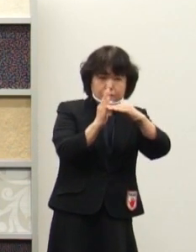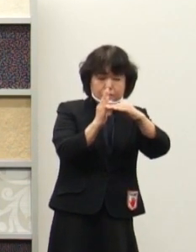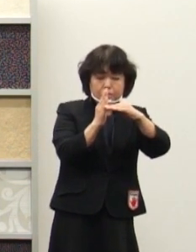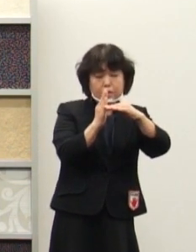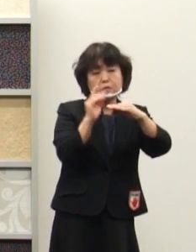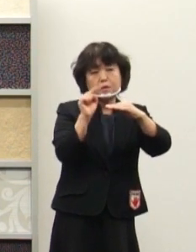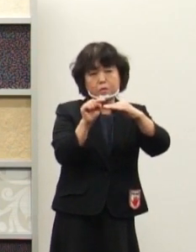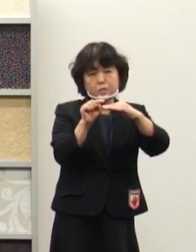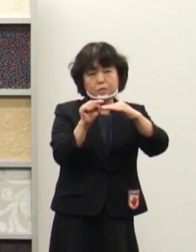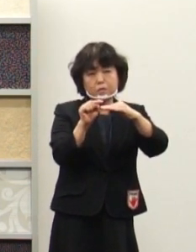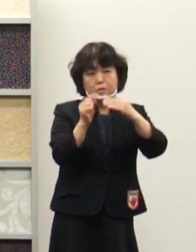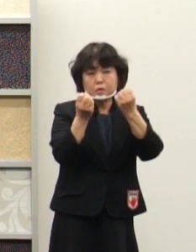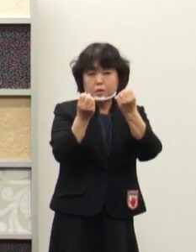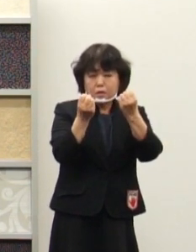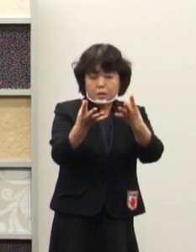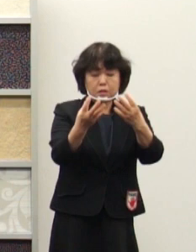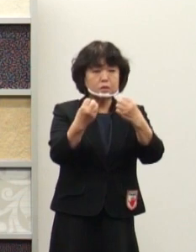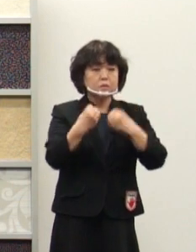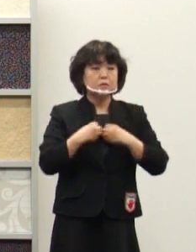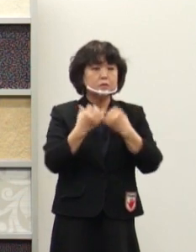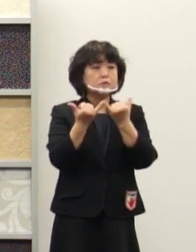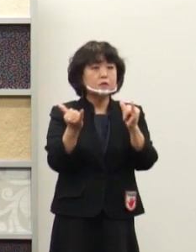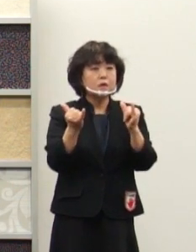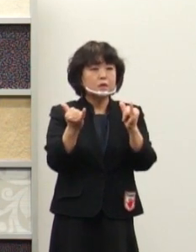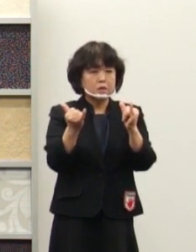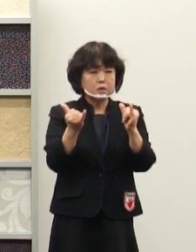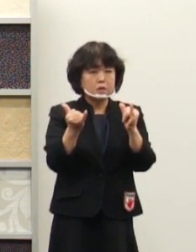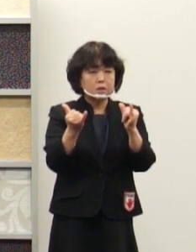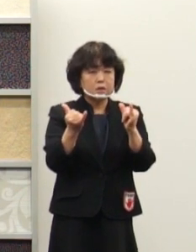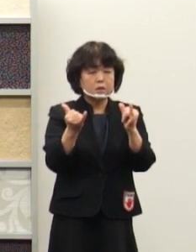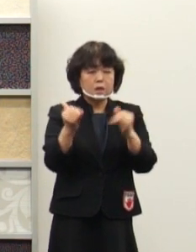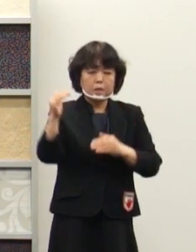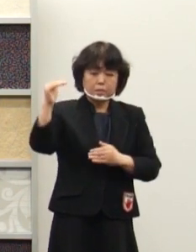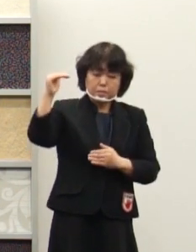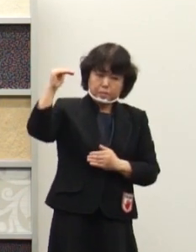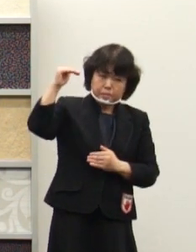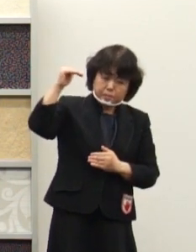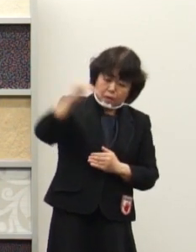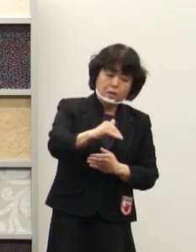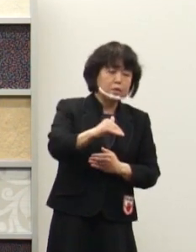また新規感染者数の減少スピードというものもですね、